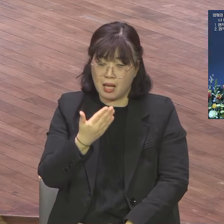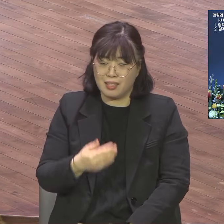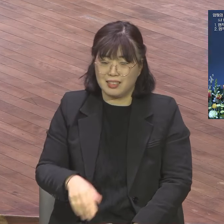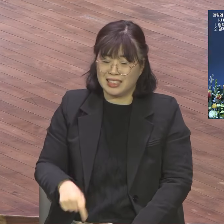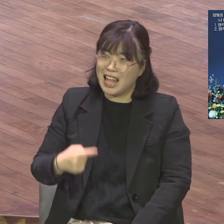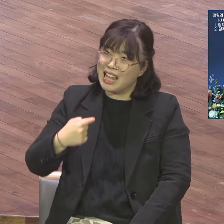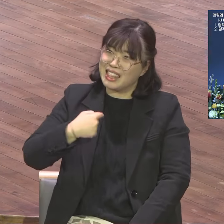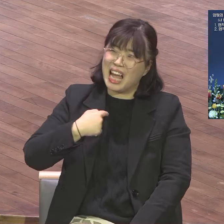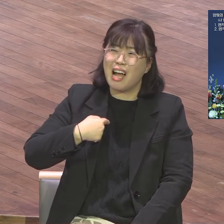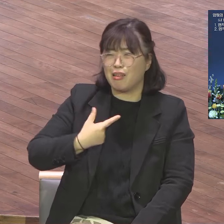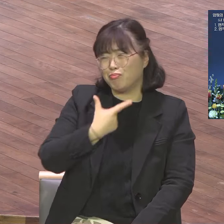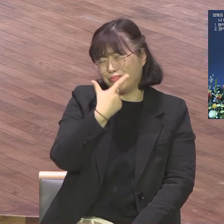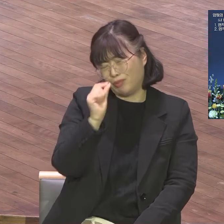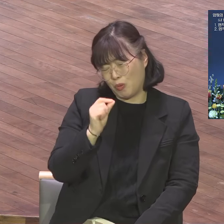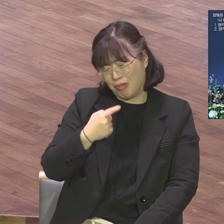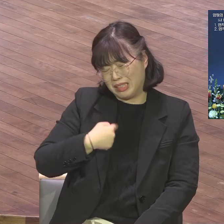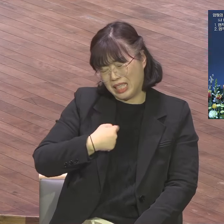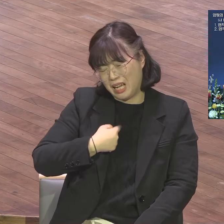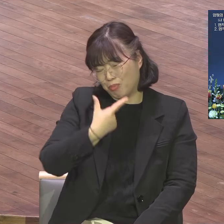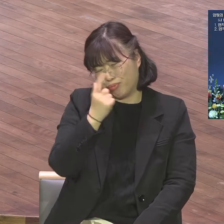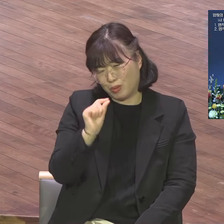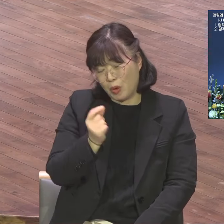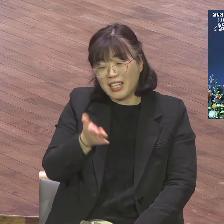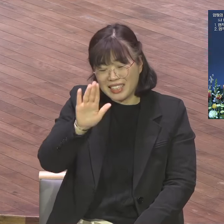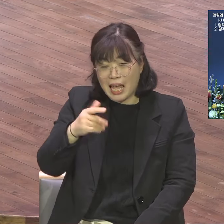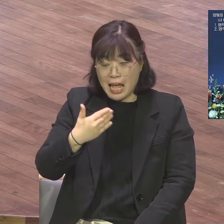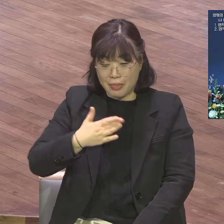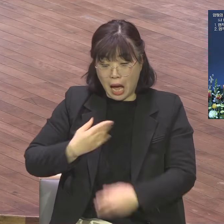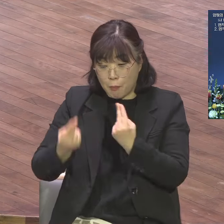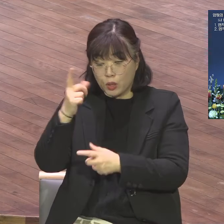저는 표준이라 하는데 믿을 수 없고.